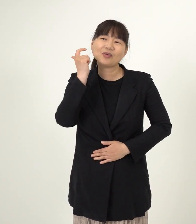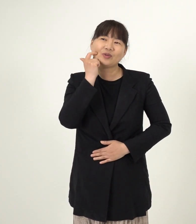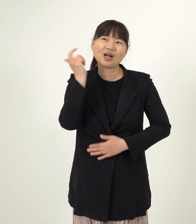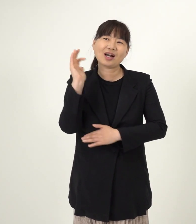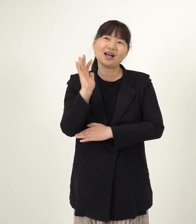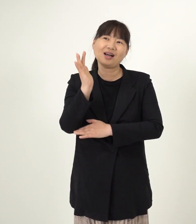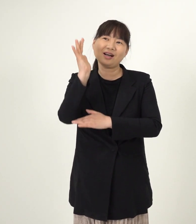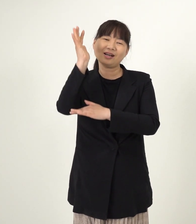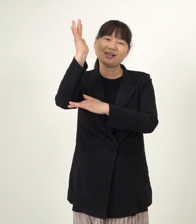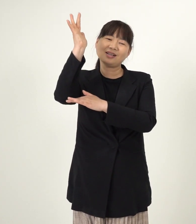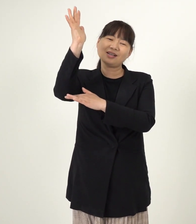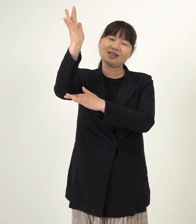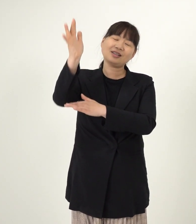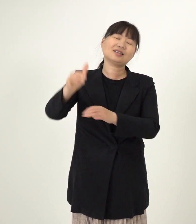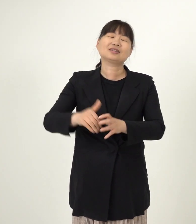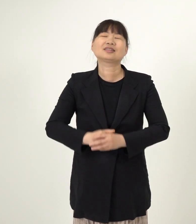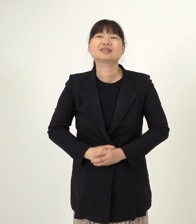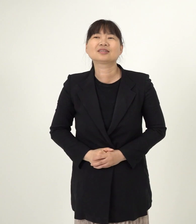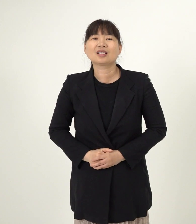영광